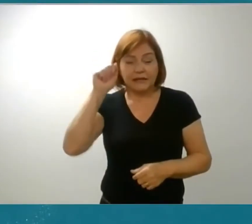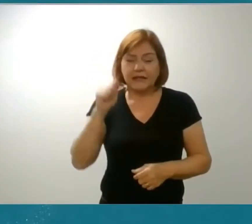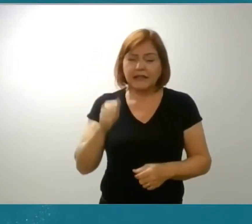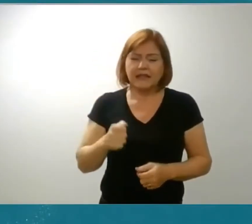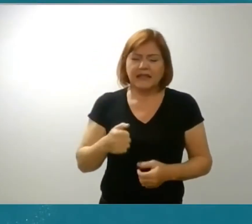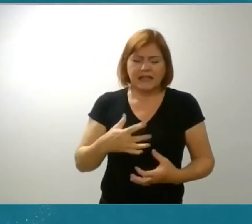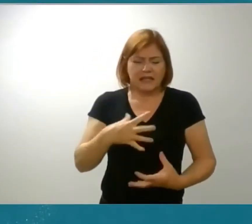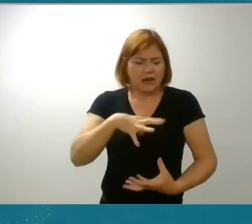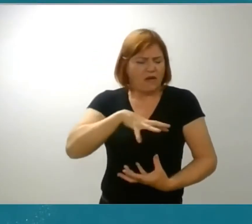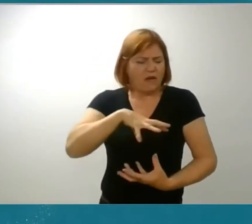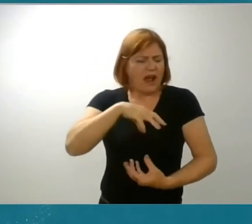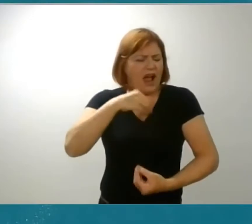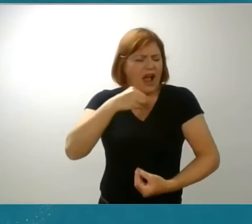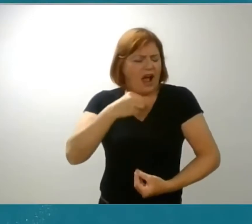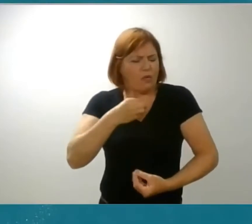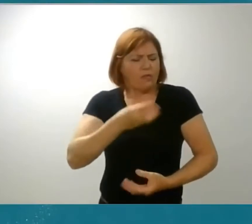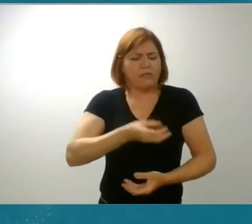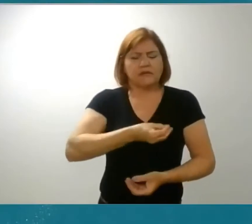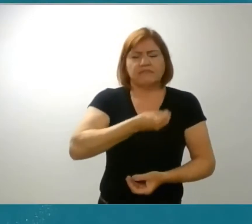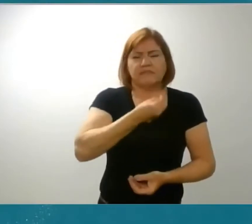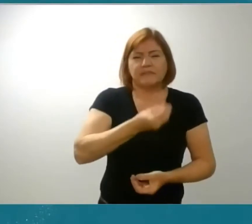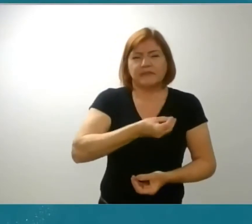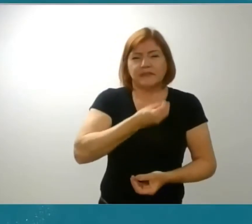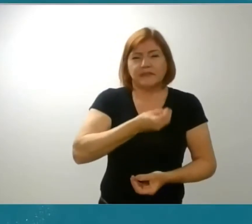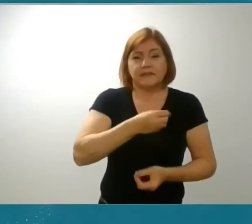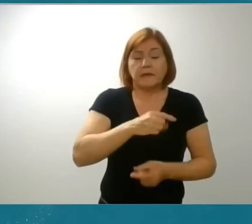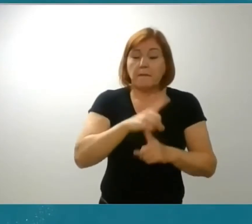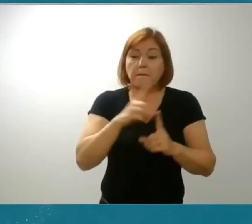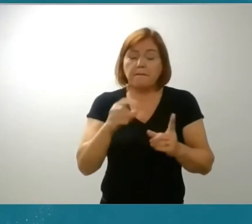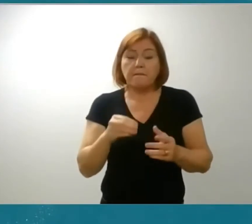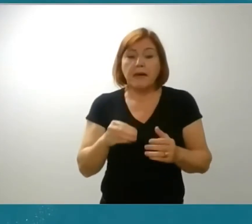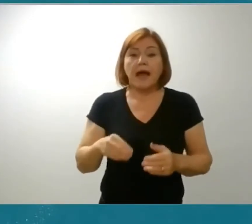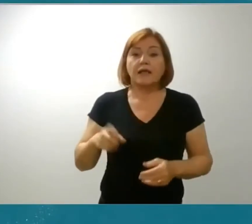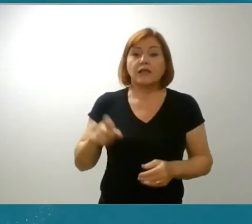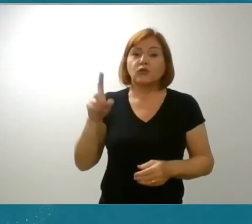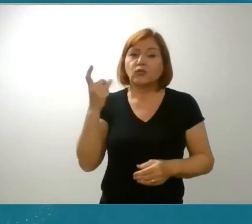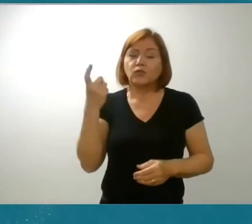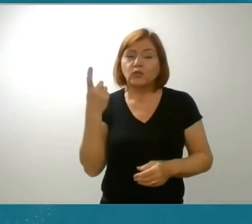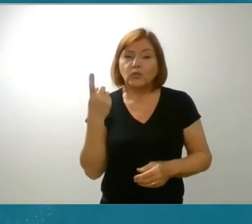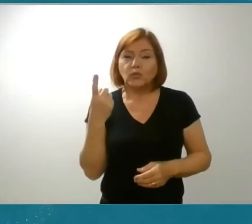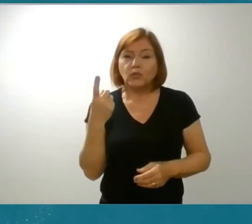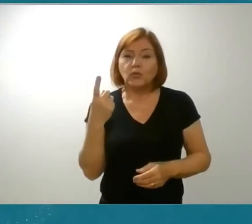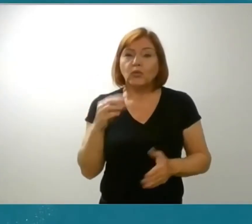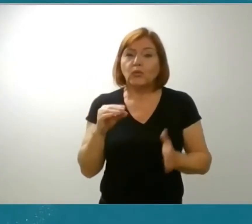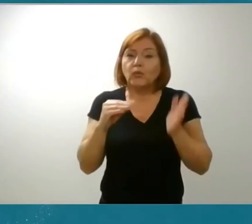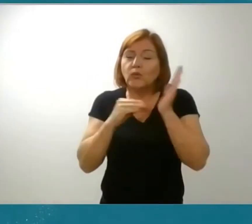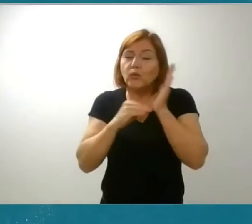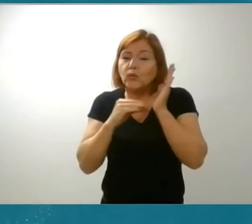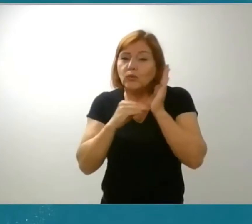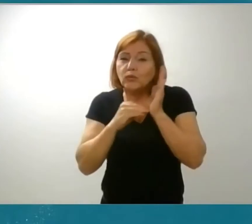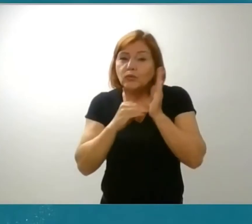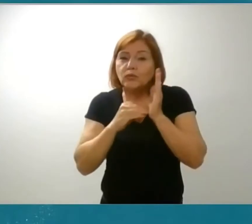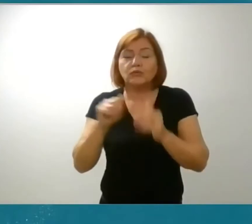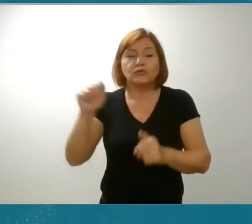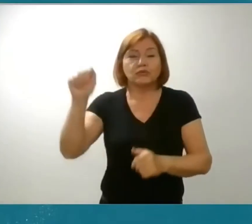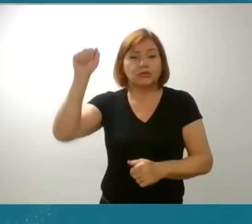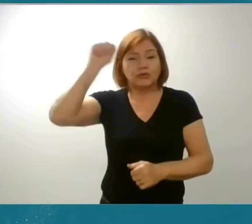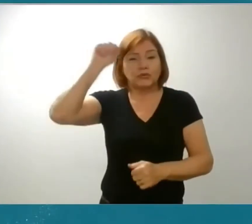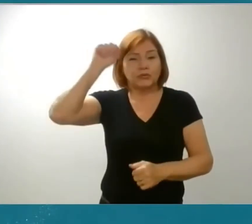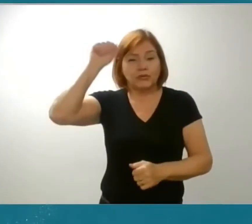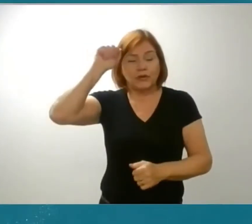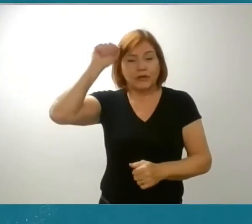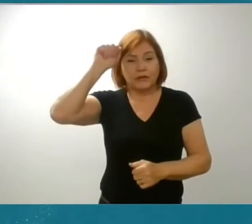estou, estejais vós também. Eu estou no Pai. E eu ainda não tenho condições de trazer vocês